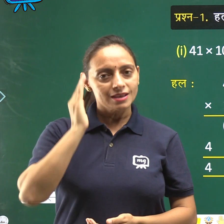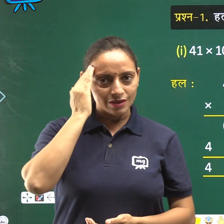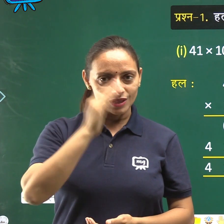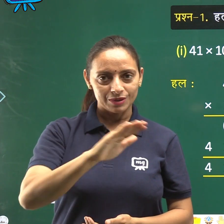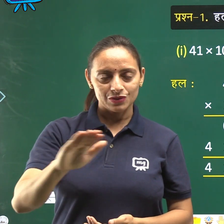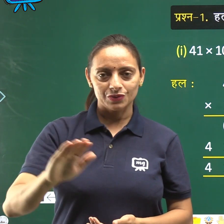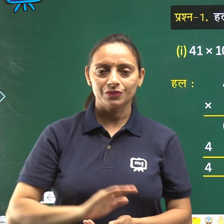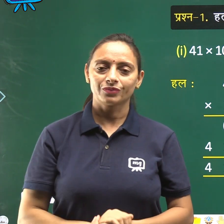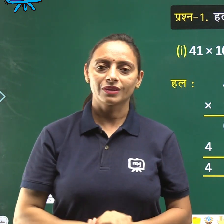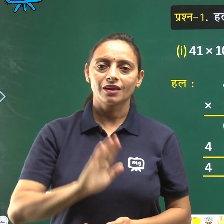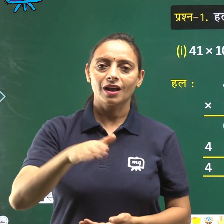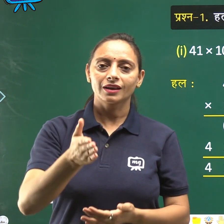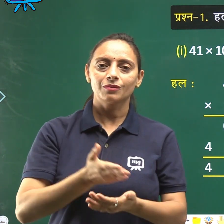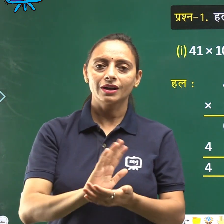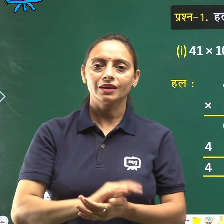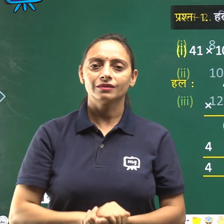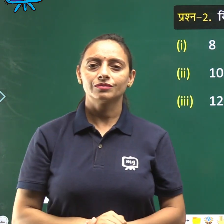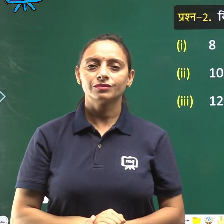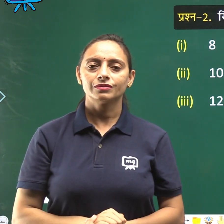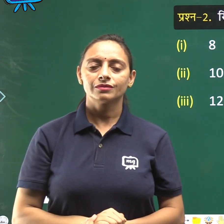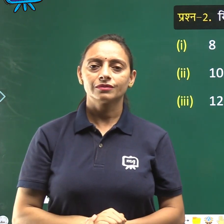समझ में आया? आगे बढ़ें।